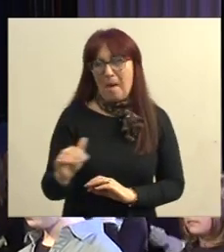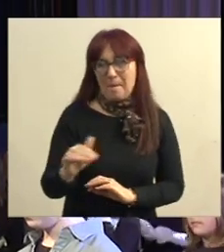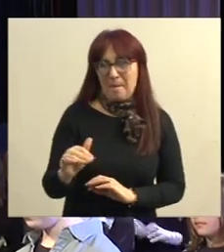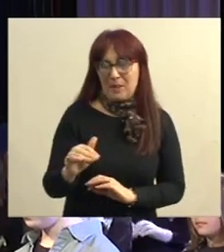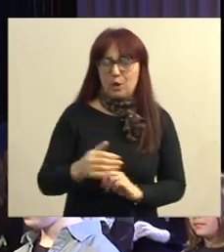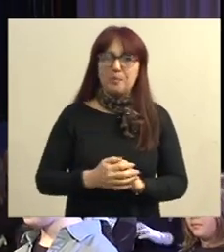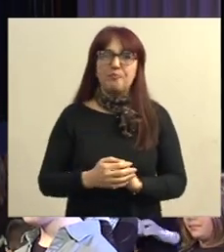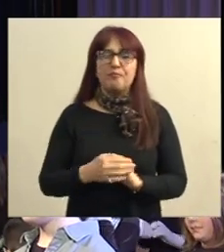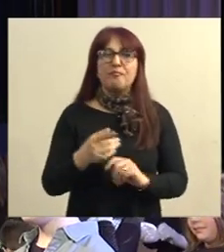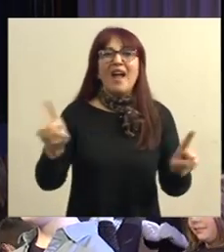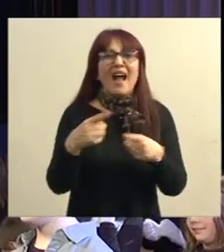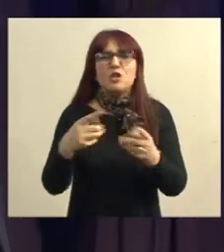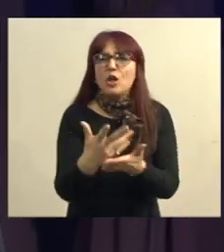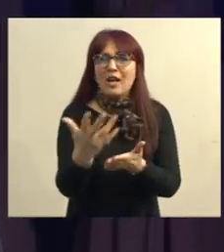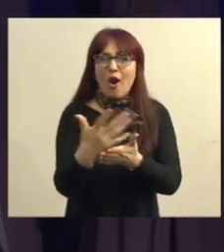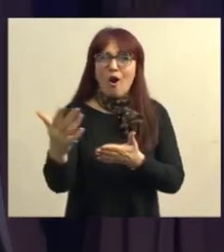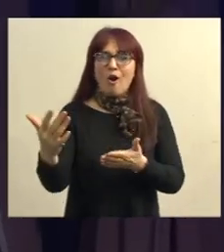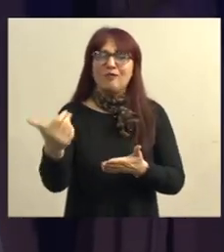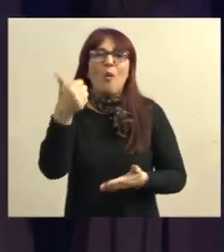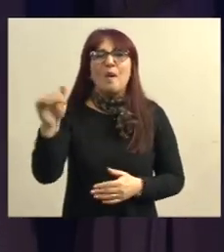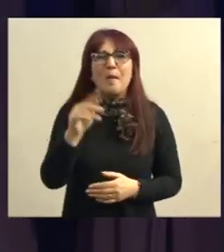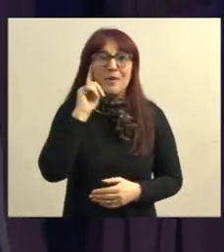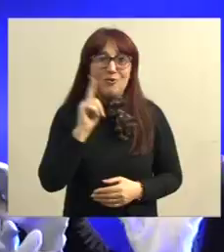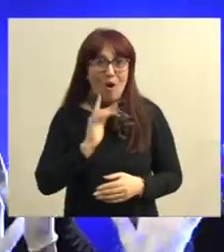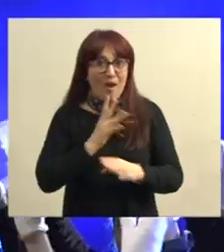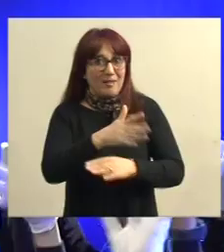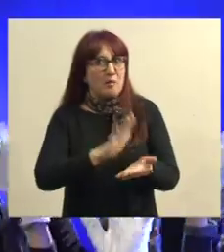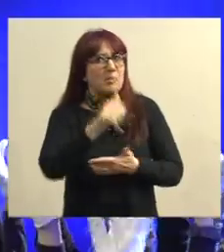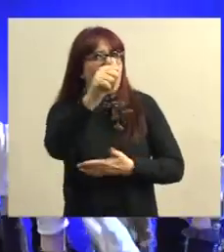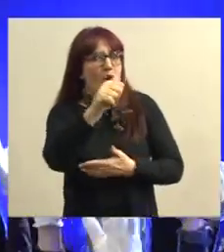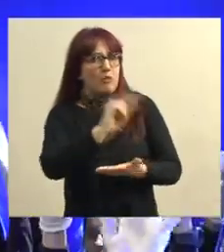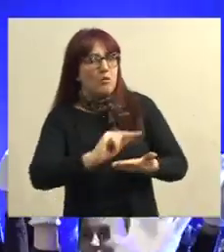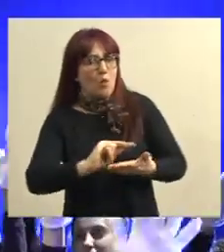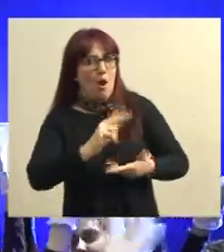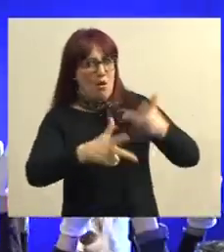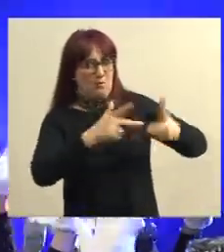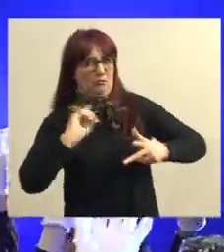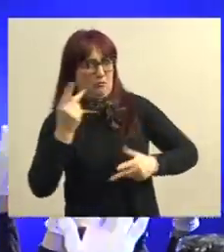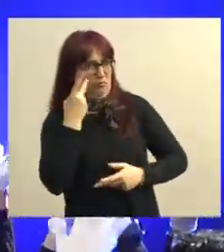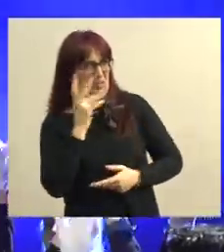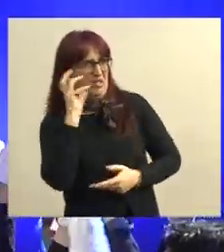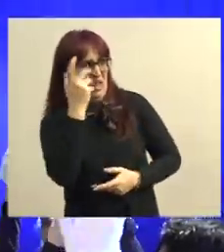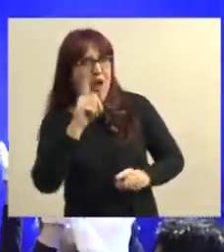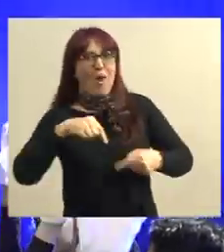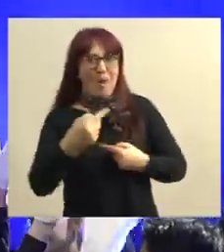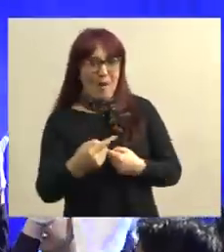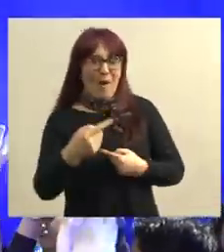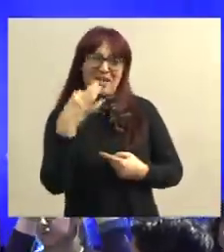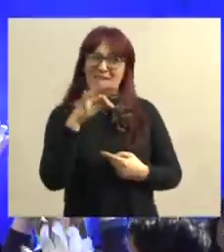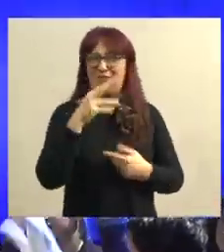Jacopo Cioni. Il brano parla di una ragazzina sorda che a scuola viene prima guardata con diffidenza, poi apprezzata per il suo essere